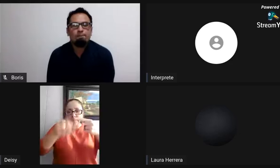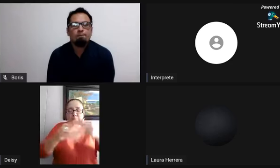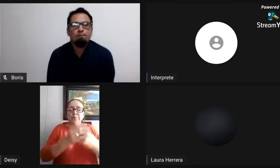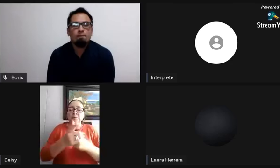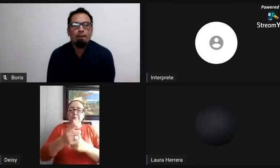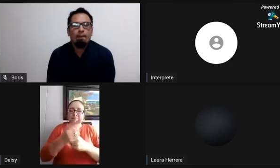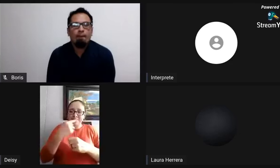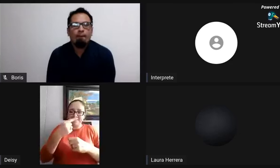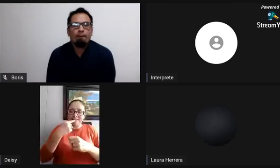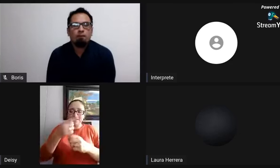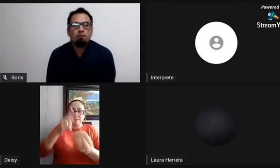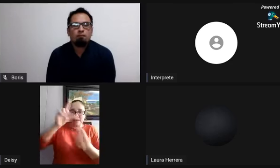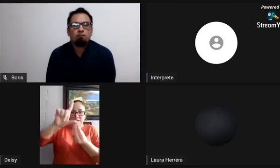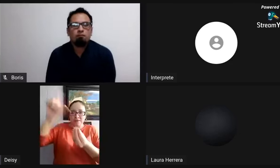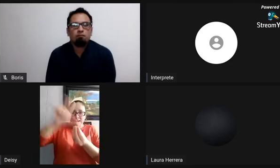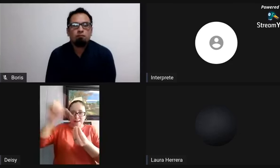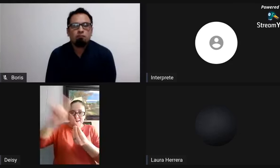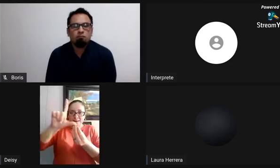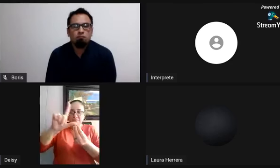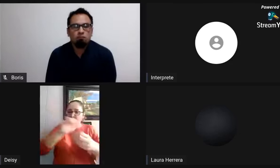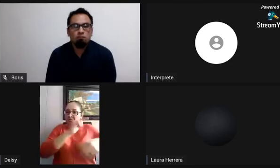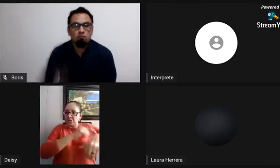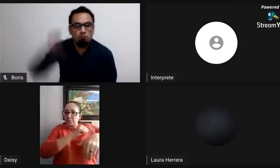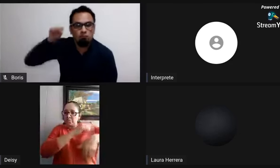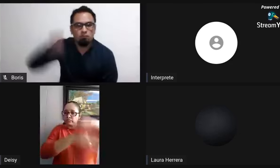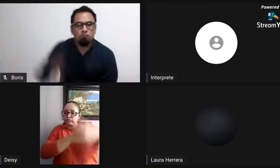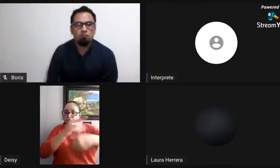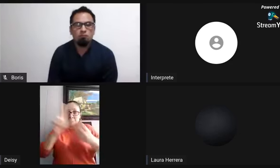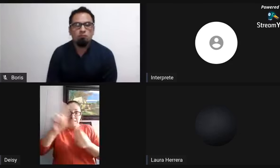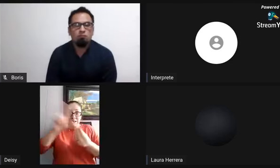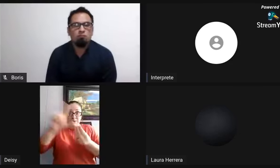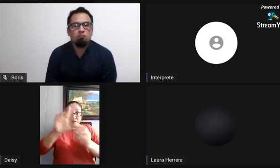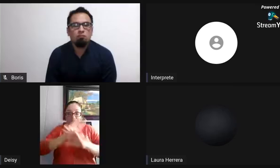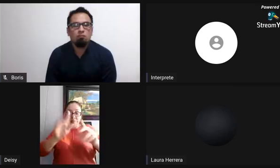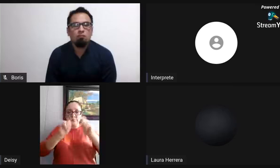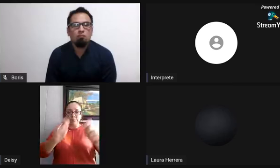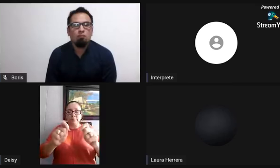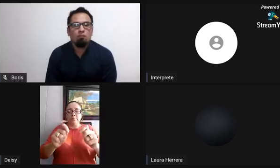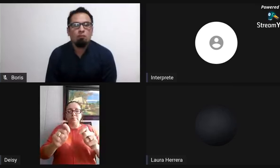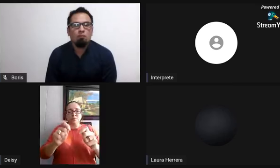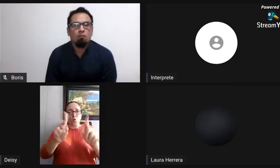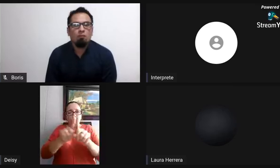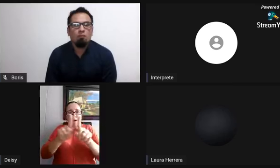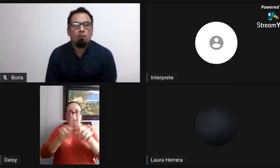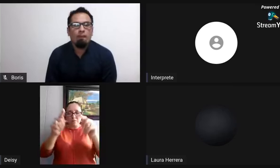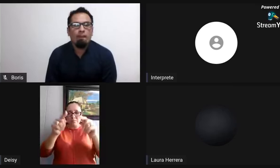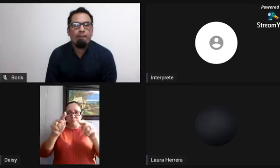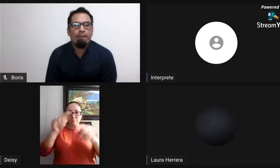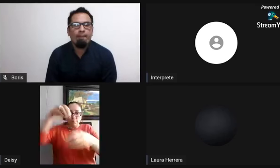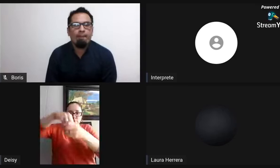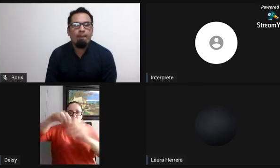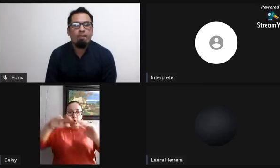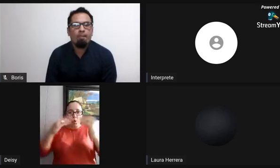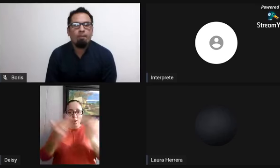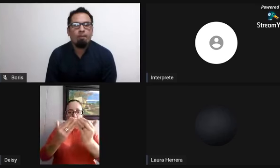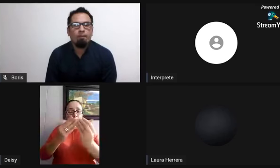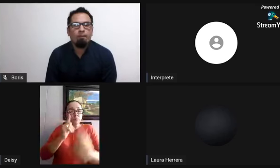de laico, entonces quisiera que me lo aclares un poco más. Cuando hablabas también del Partido Liberal,